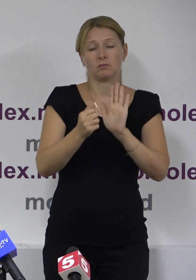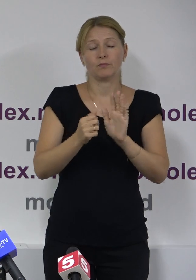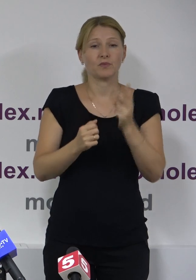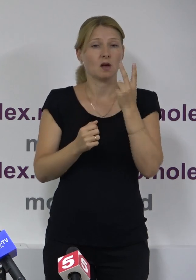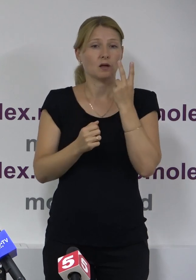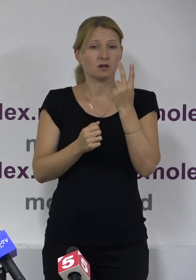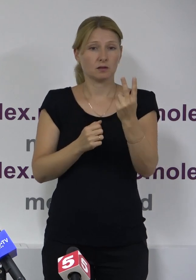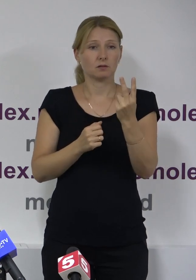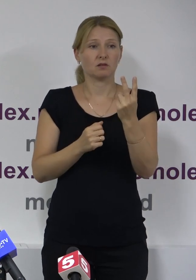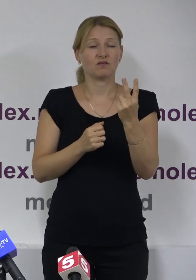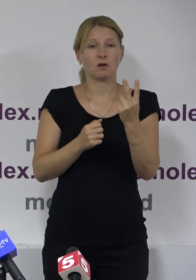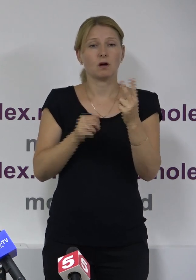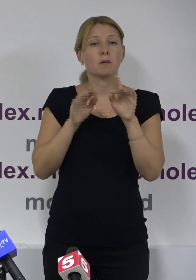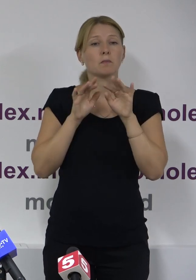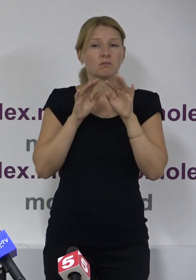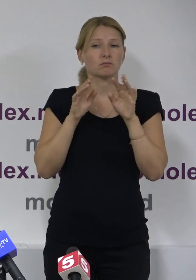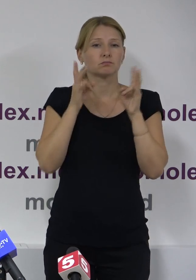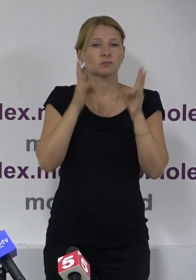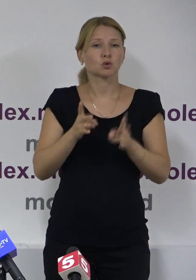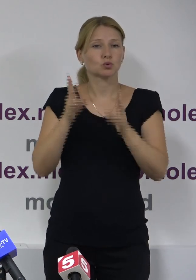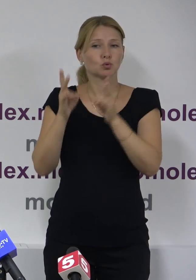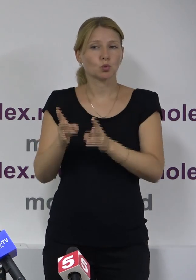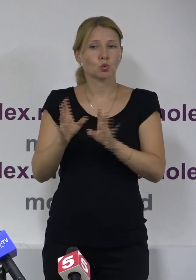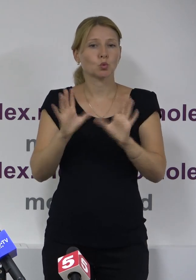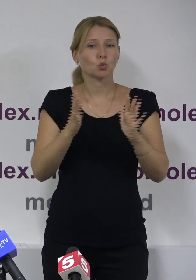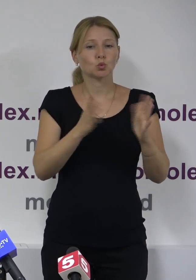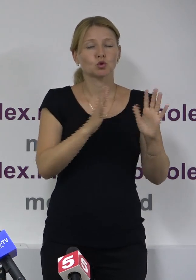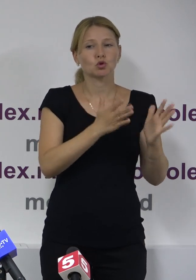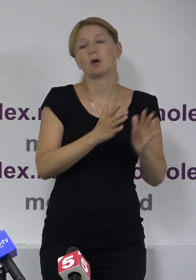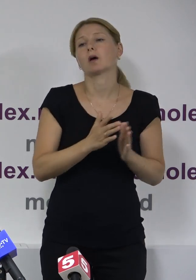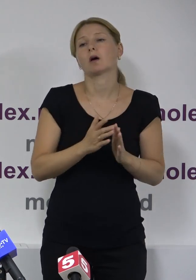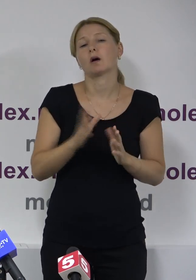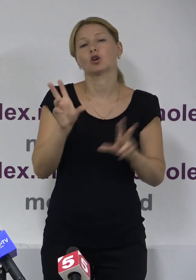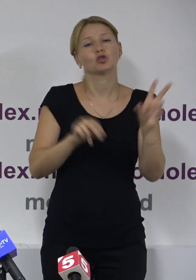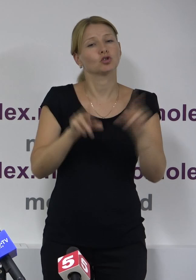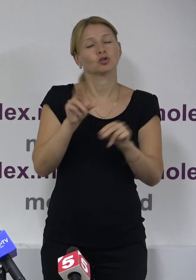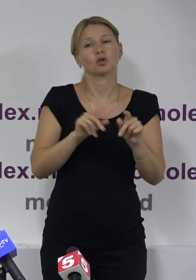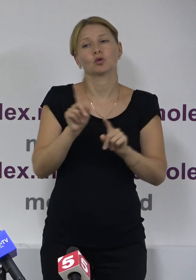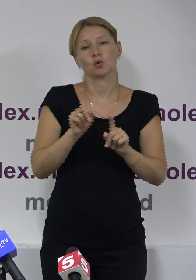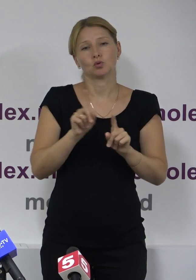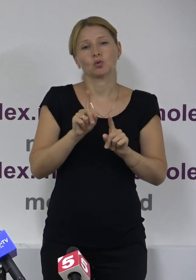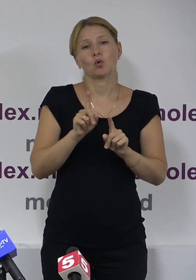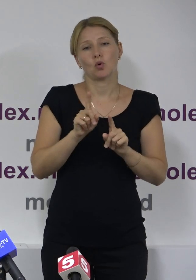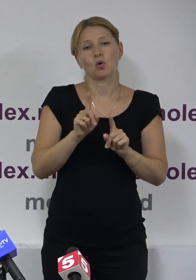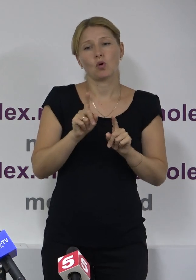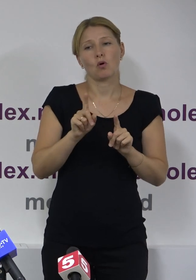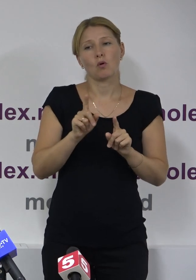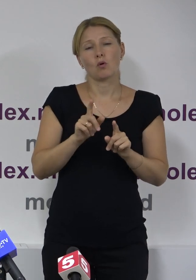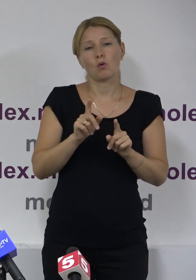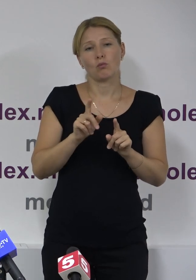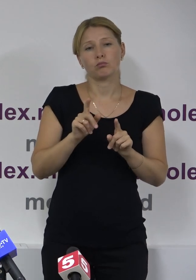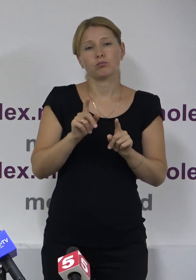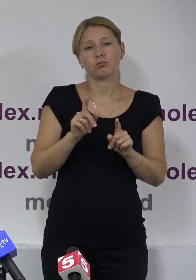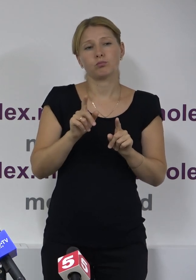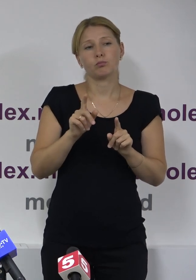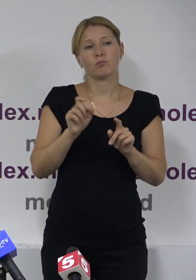puțin două evenimente care am considerat noi că sunt relevante și au un potențial